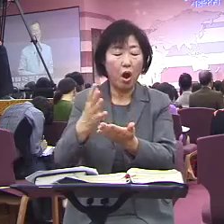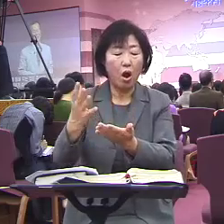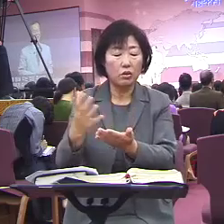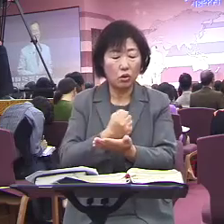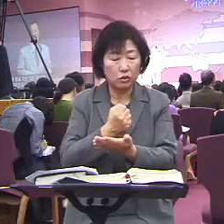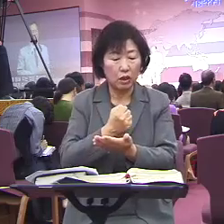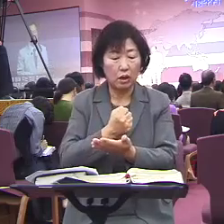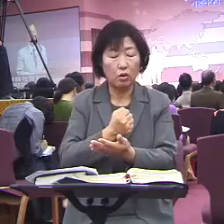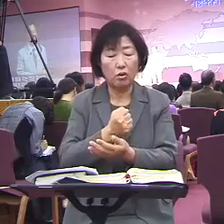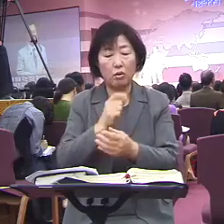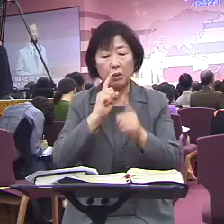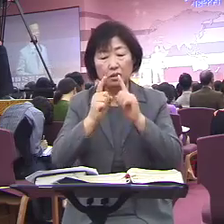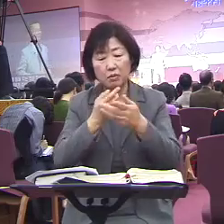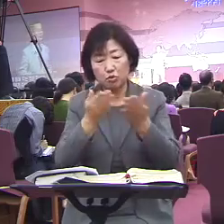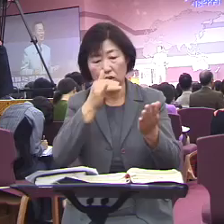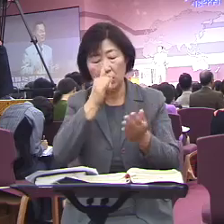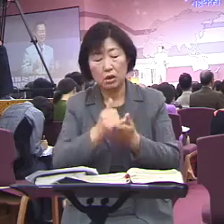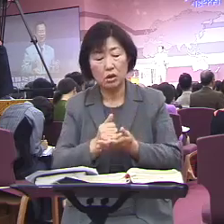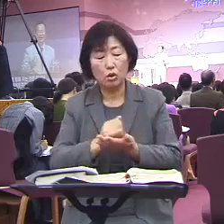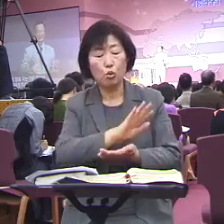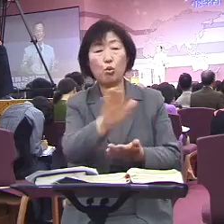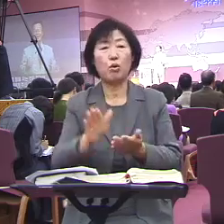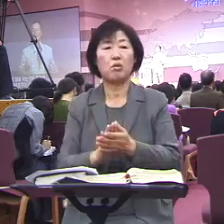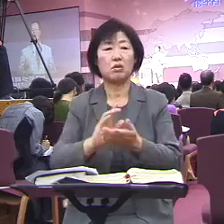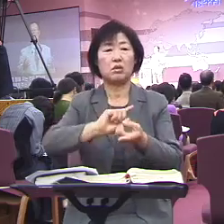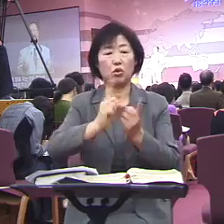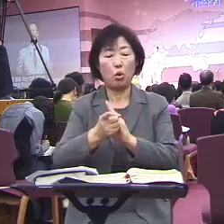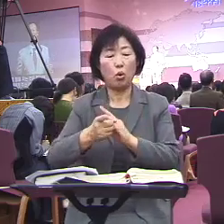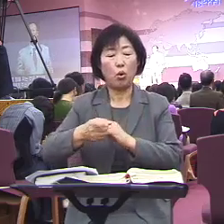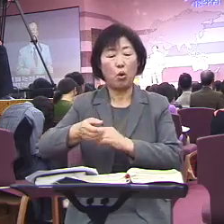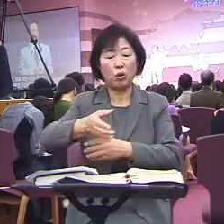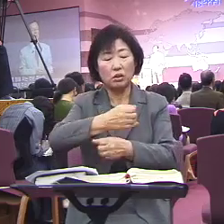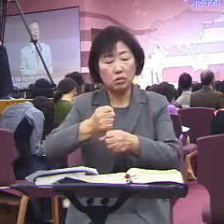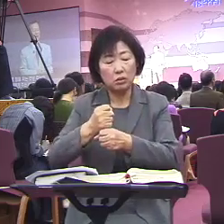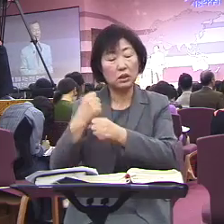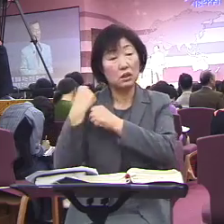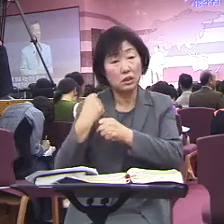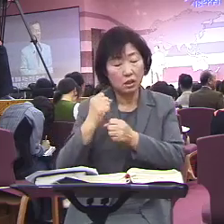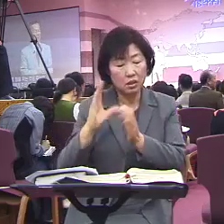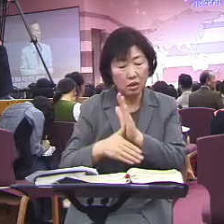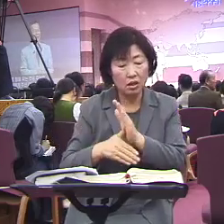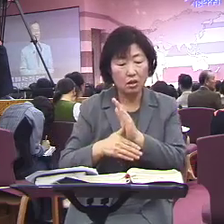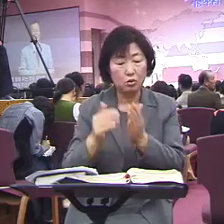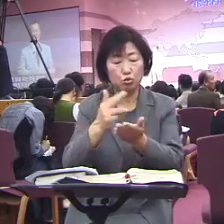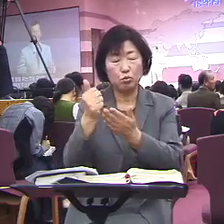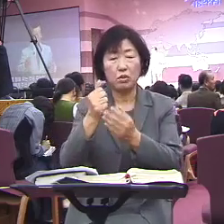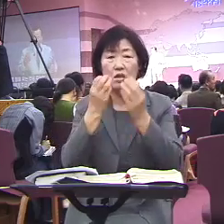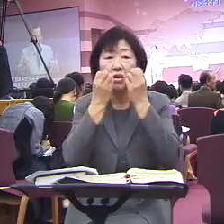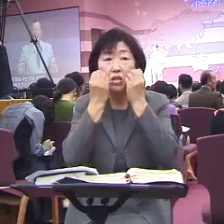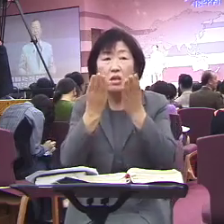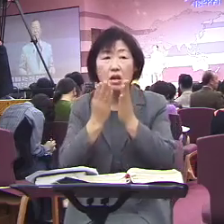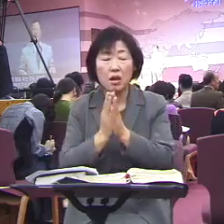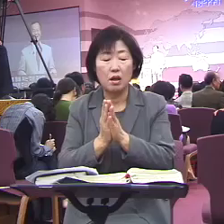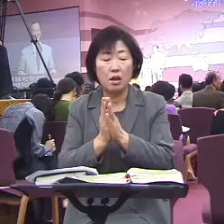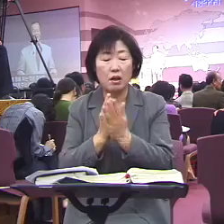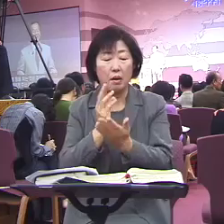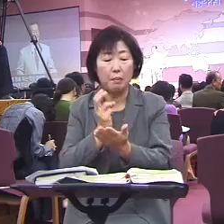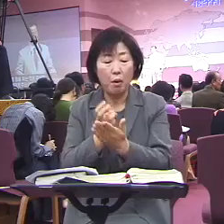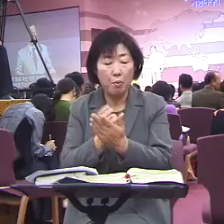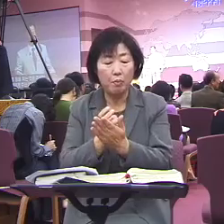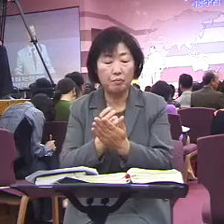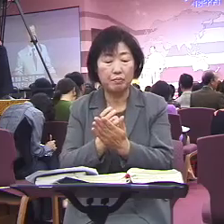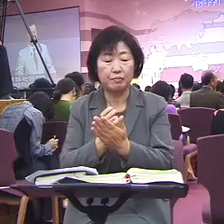있습니다. 우리가 서로 짐을 질 때 그리스도의 법을 주님의 새 계명을 이제 우리가 성취하게